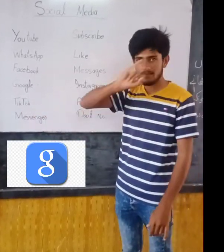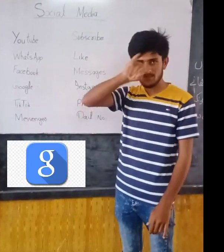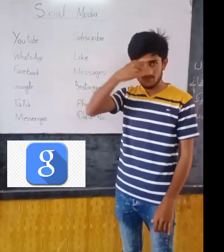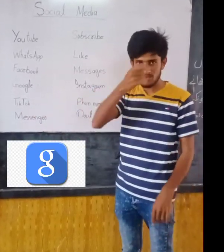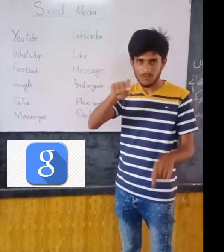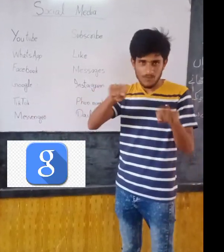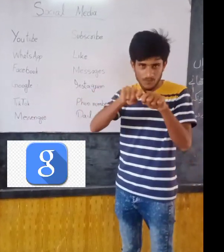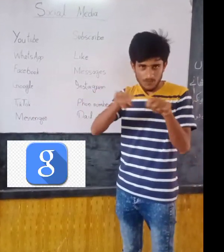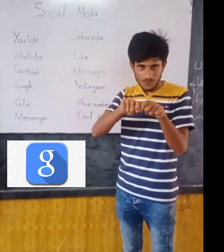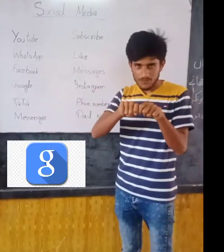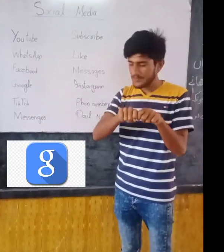टिकटॉक